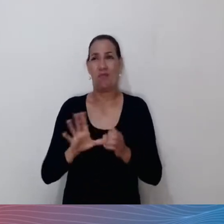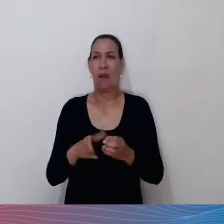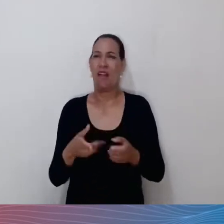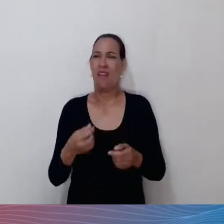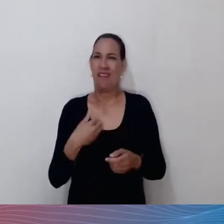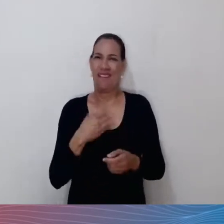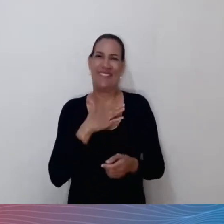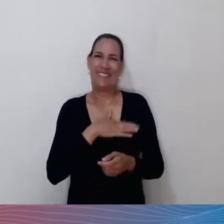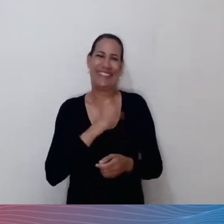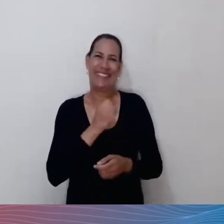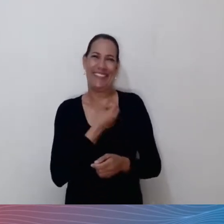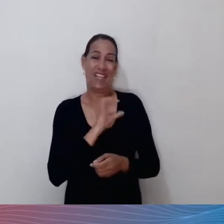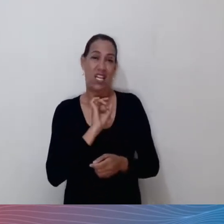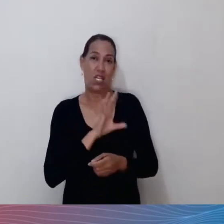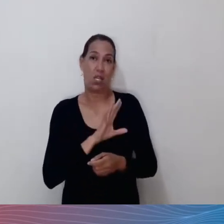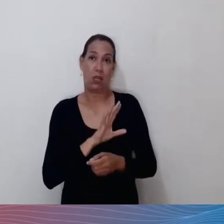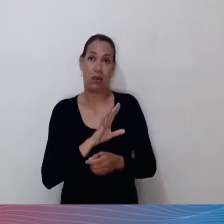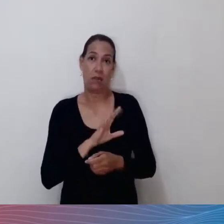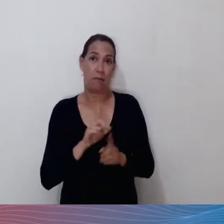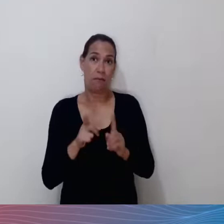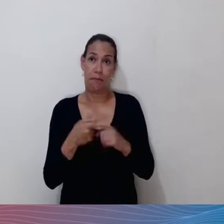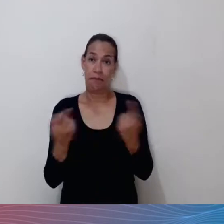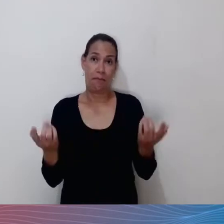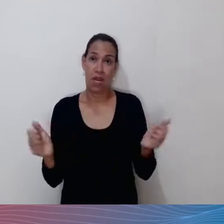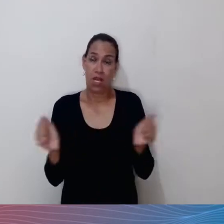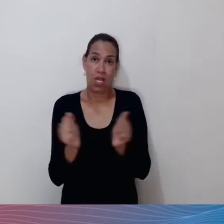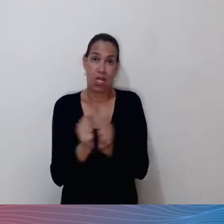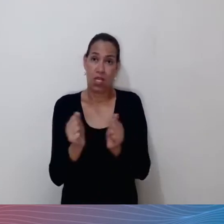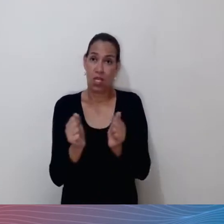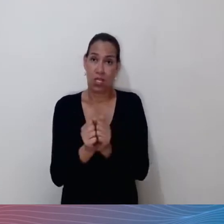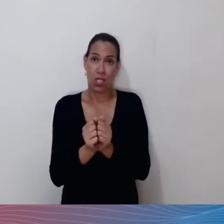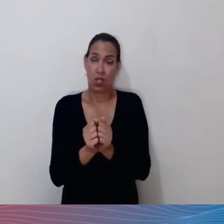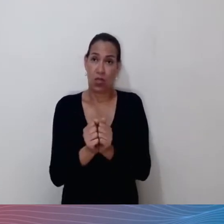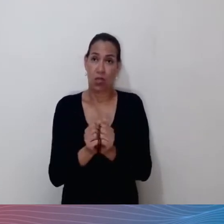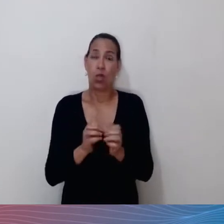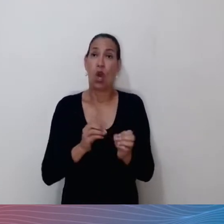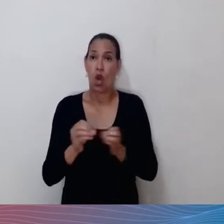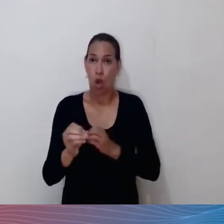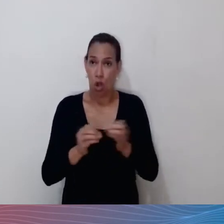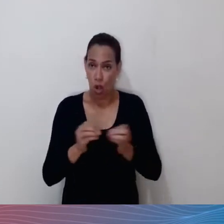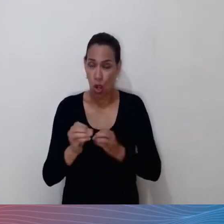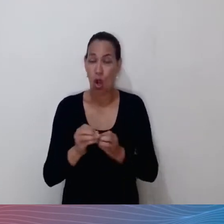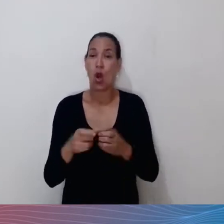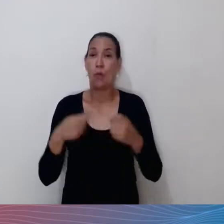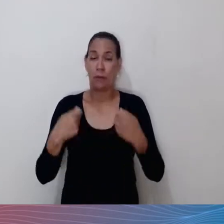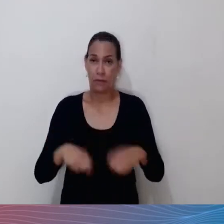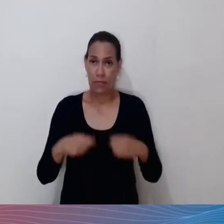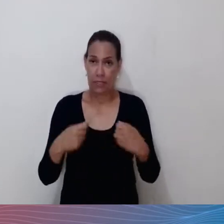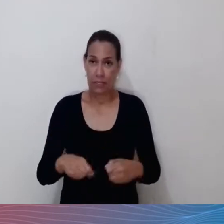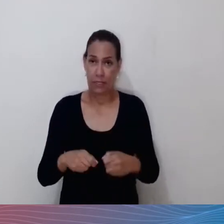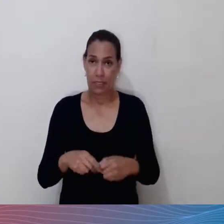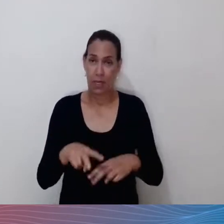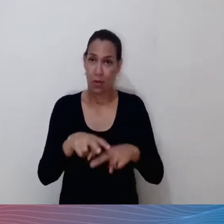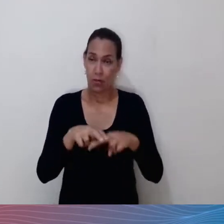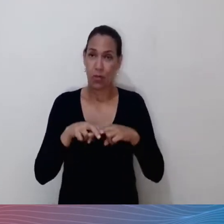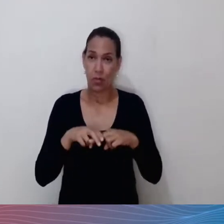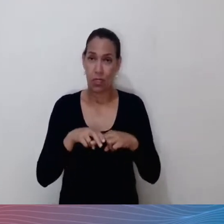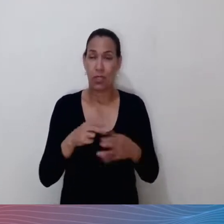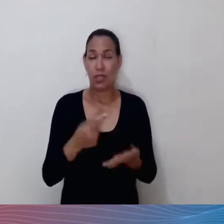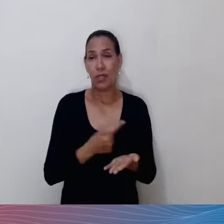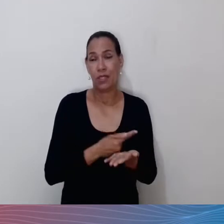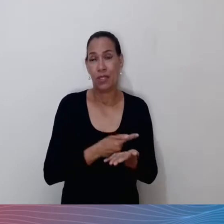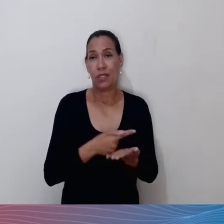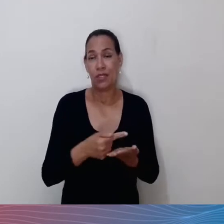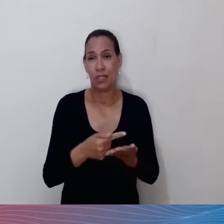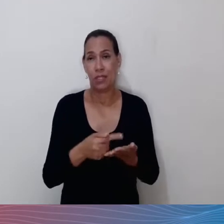há fluir de vida. Vocês estão me entendendo? Por isso que em Gênesis 2, nós lemos ontem,